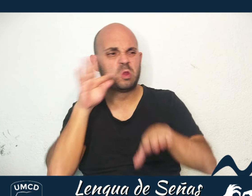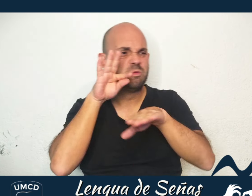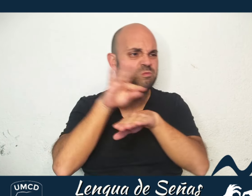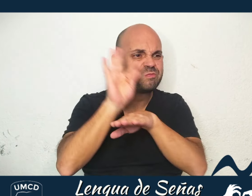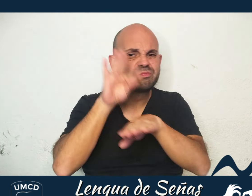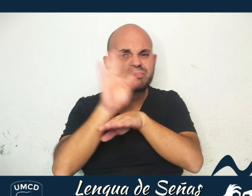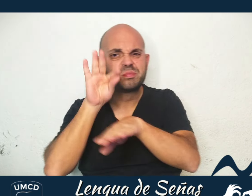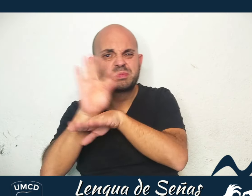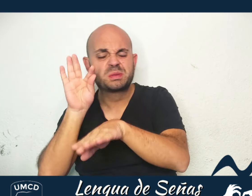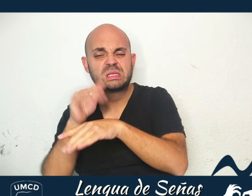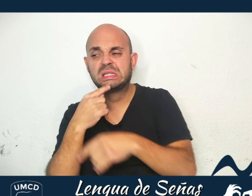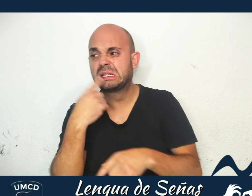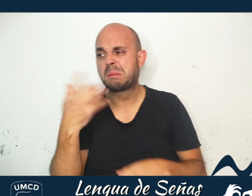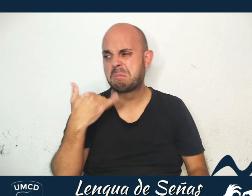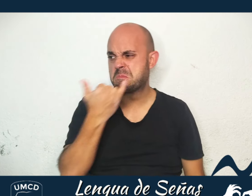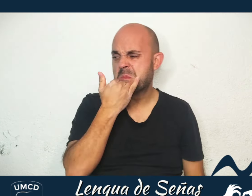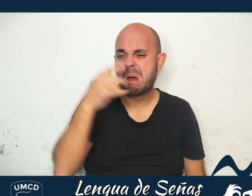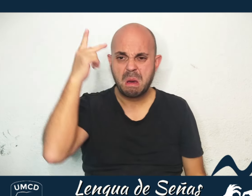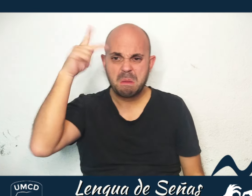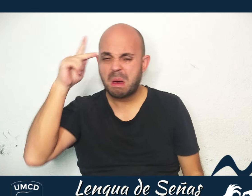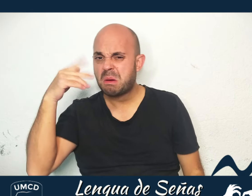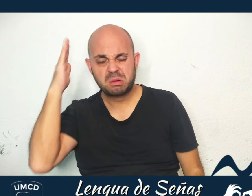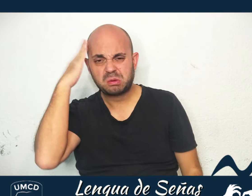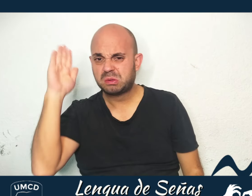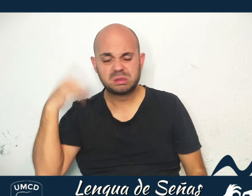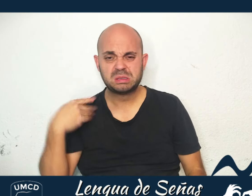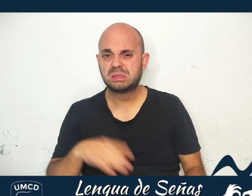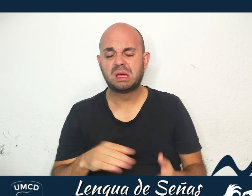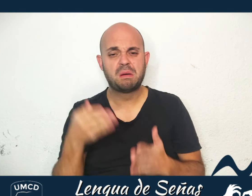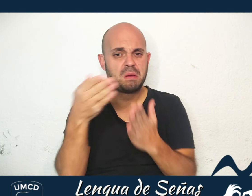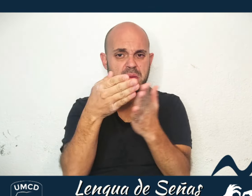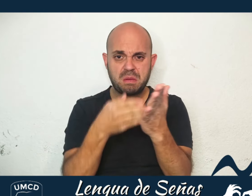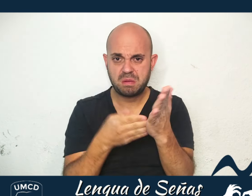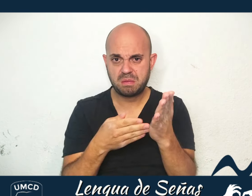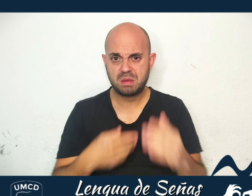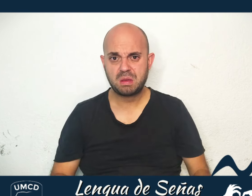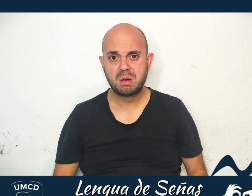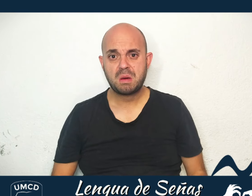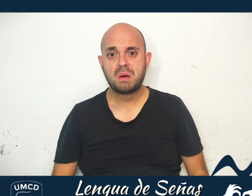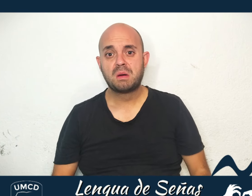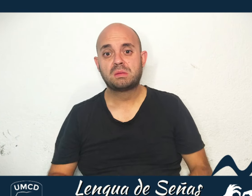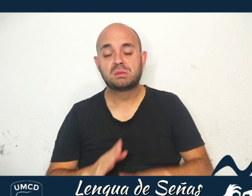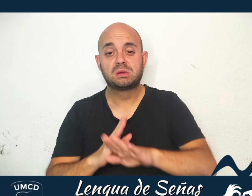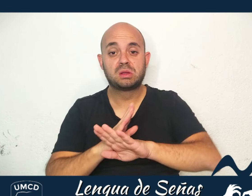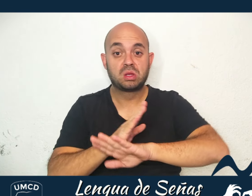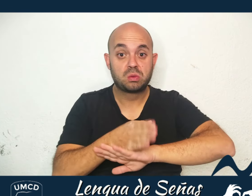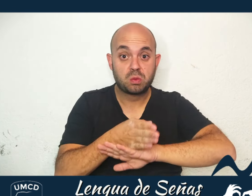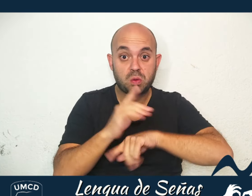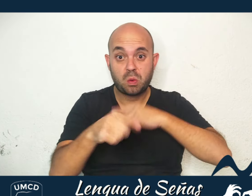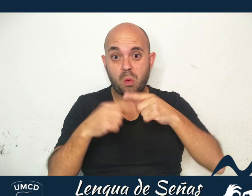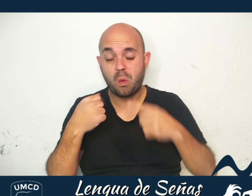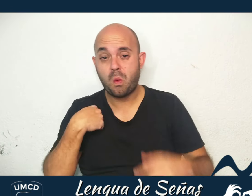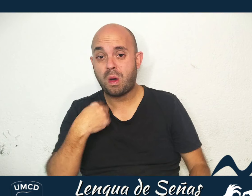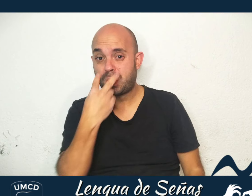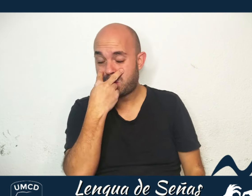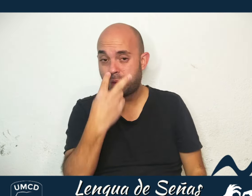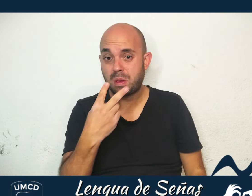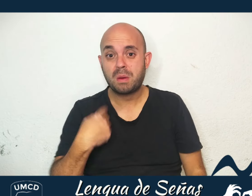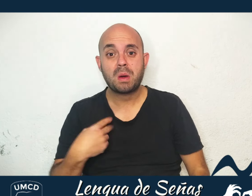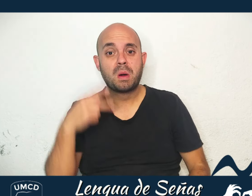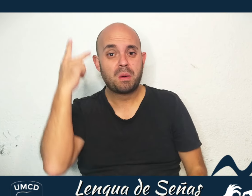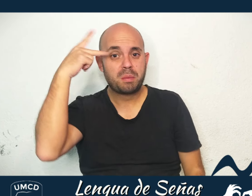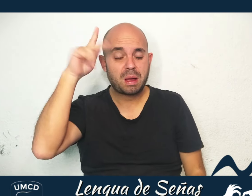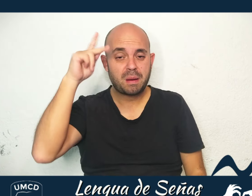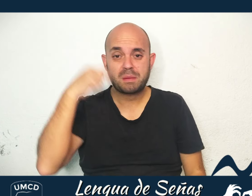a tratar de menospreciar su autoridad y, obviamente, a desviar a la iglesia. Y en ese espacio de